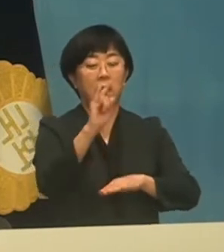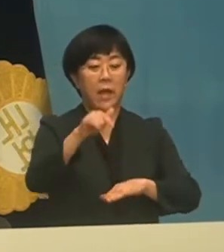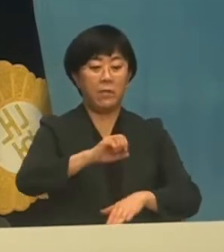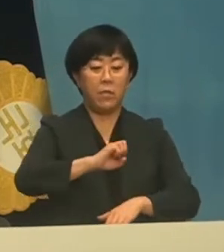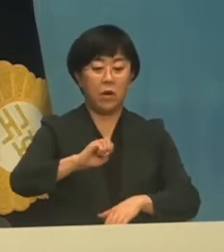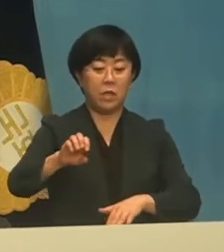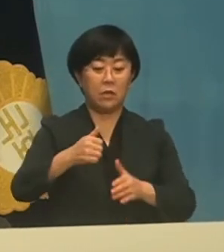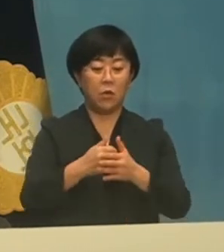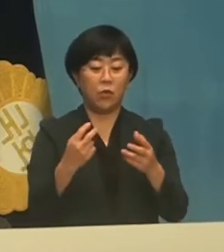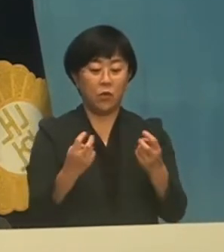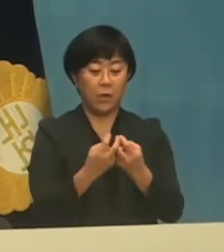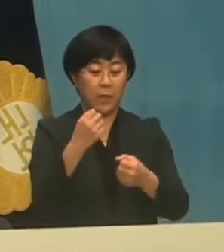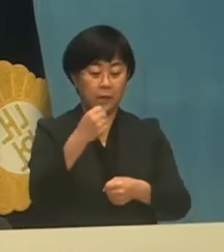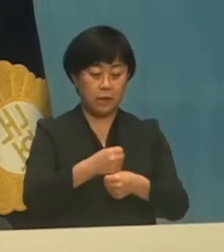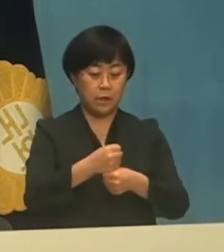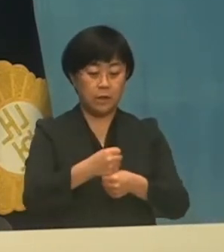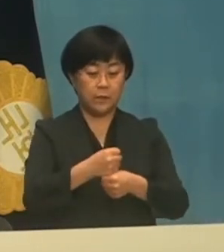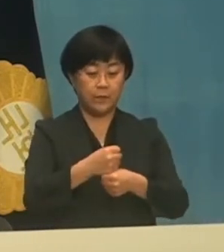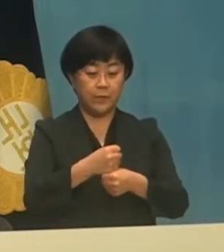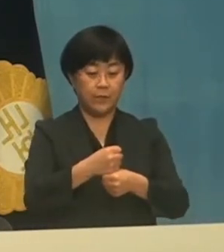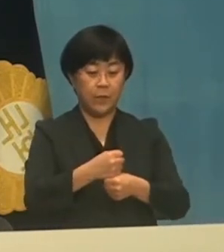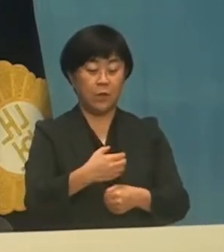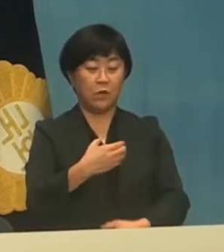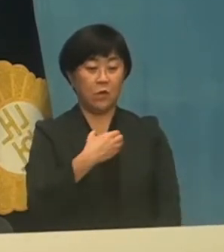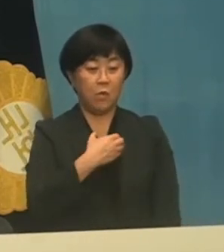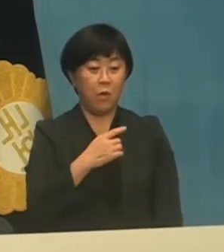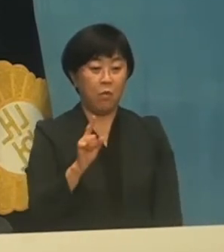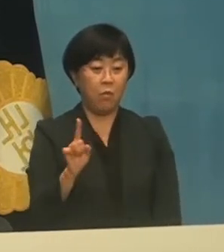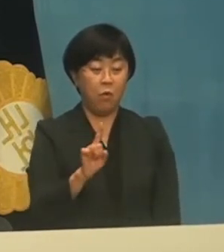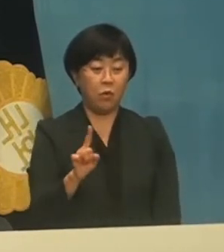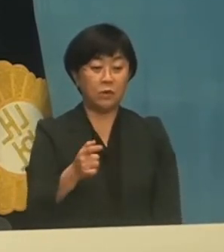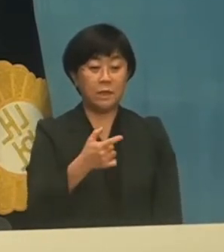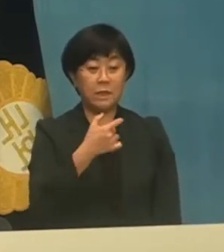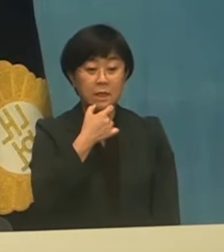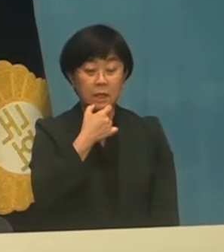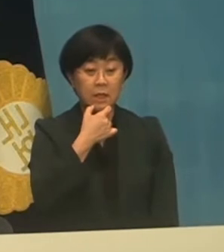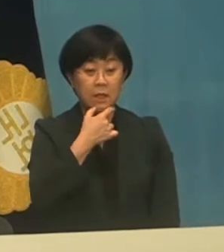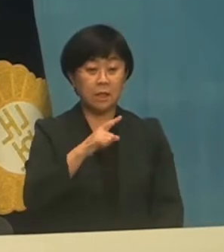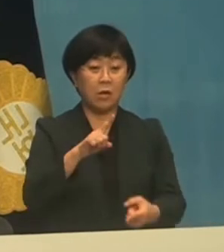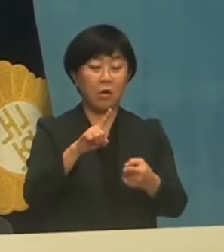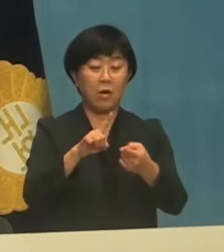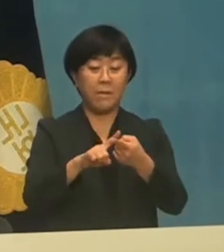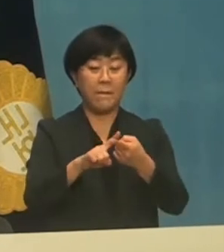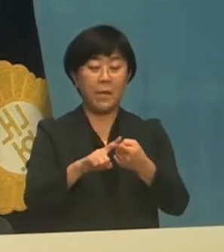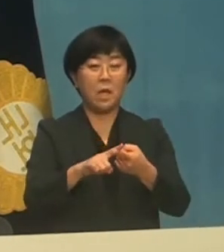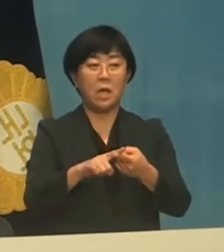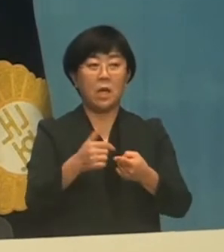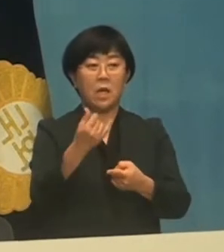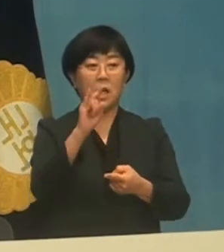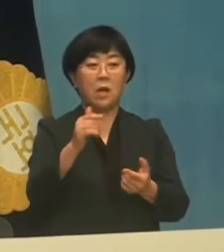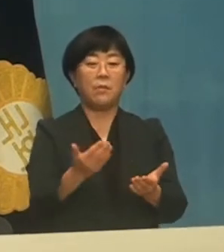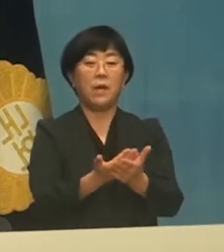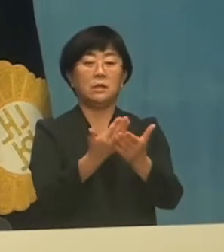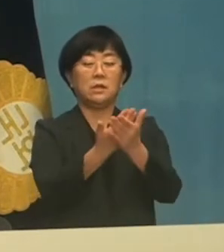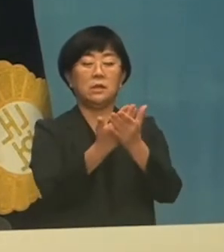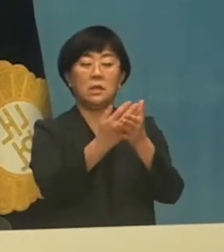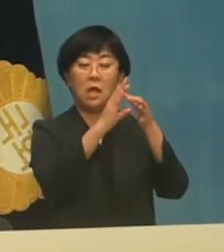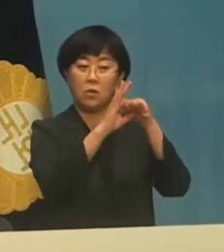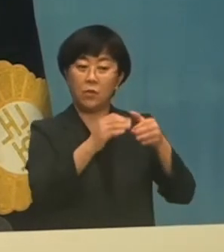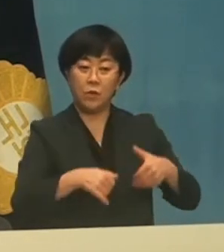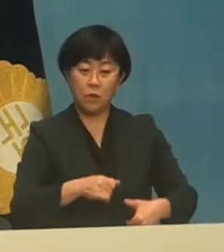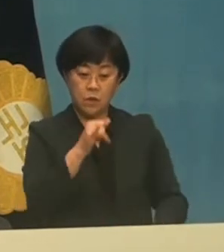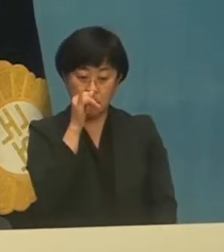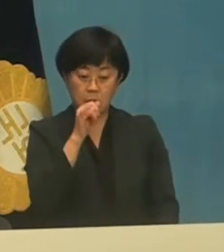어디에 어떻게 만들어야 하는지 위험하고 모두가 싫어하는 핵폐기물을 끊임없이 만들어내는 핵발전을 과연 계속해야